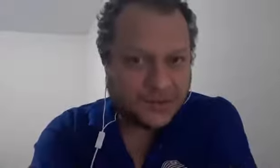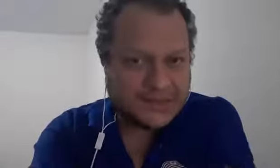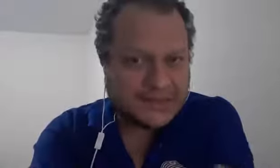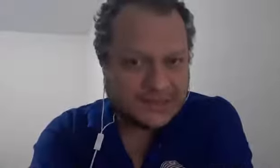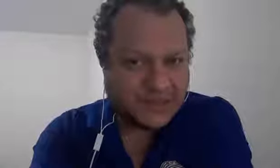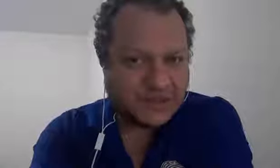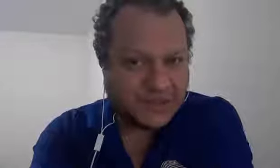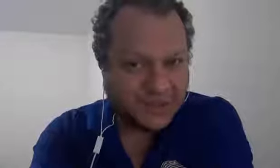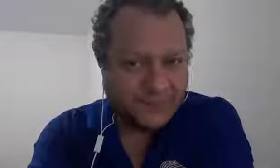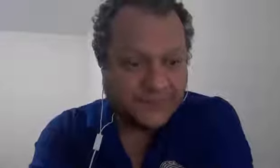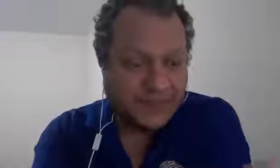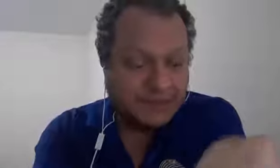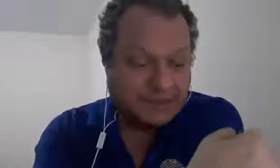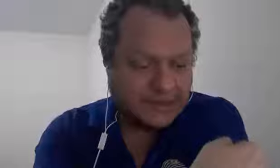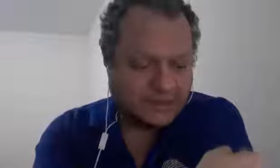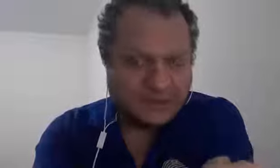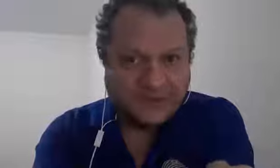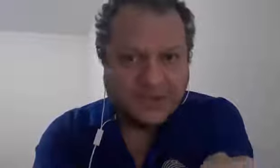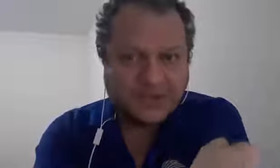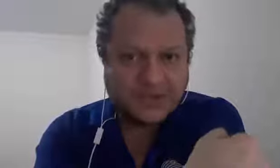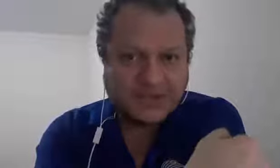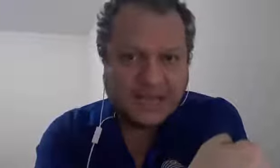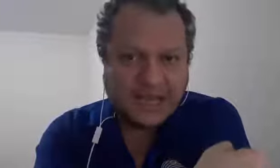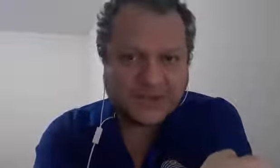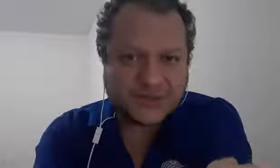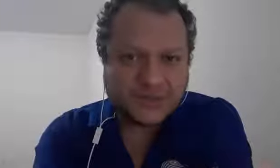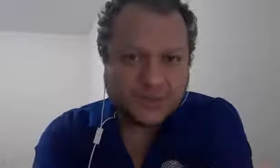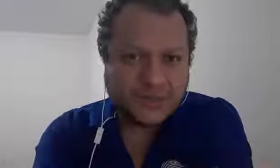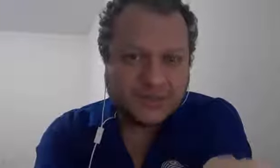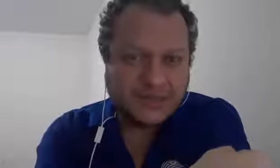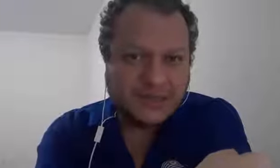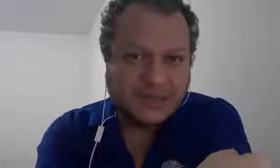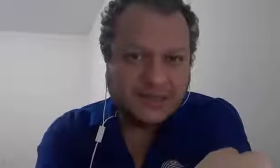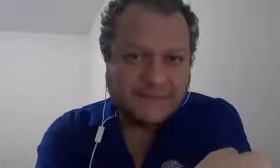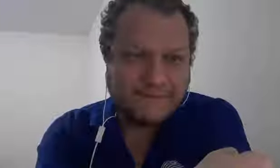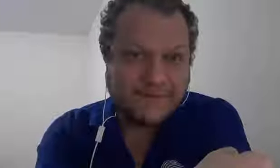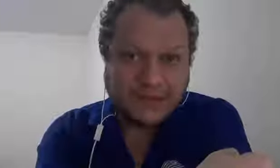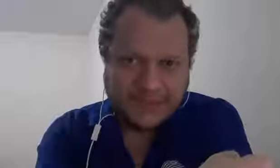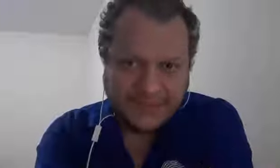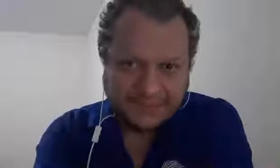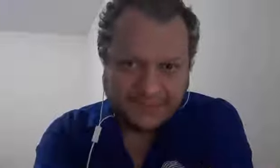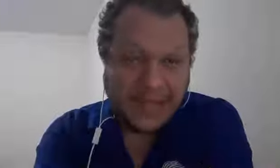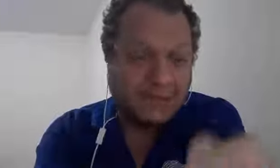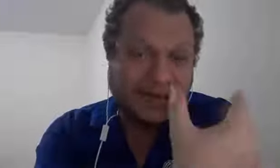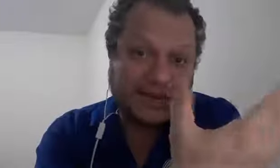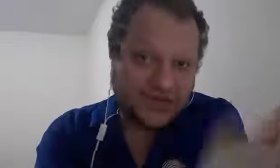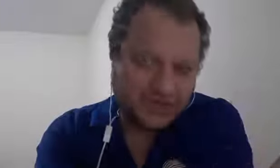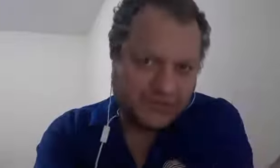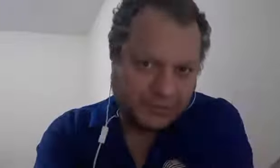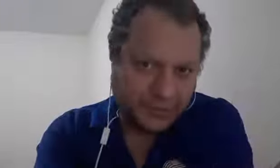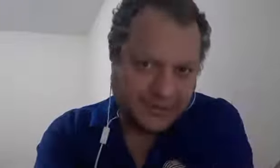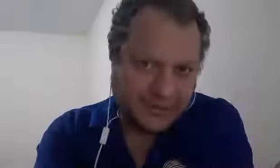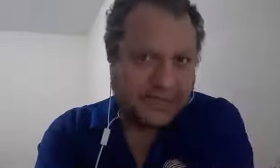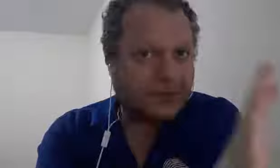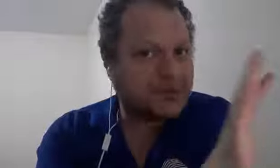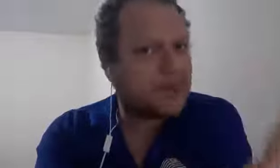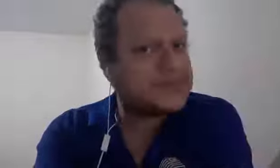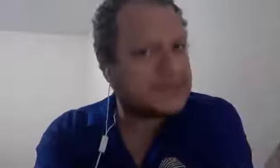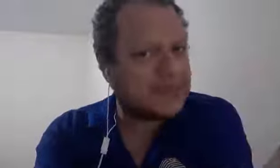todas as linhas de metrô, tanto verde, azul e vermelha. A amarela a gente vê depois, tá? Vamos começar para